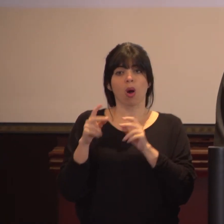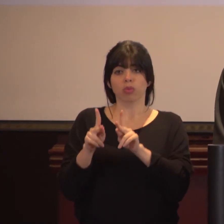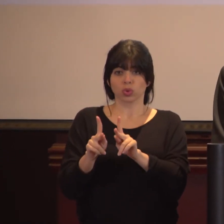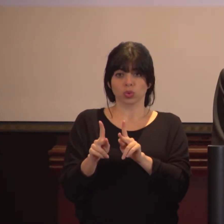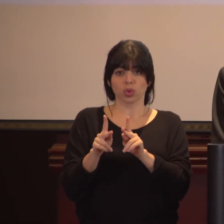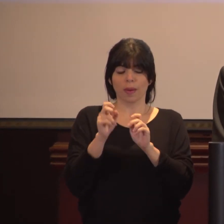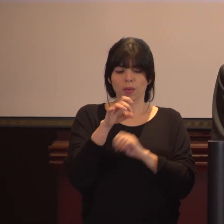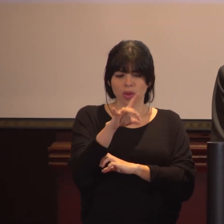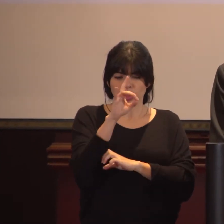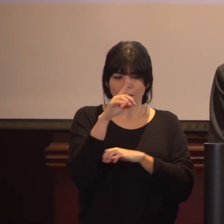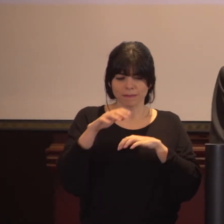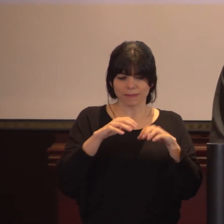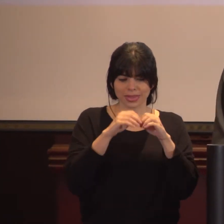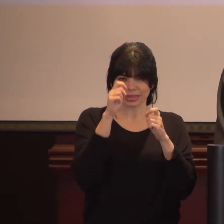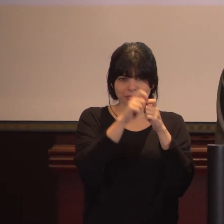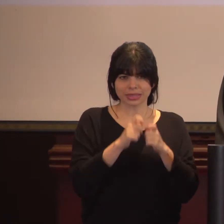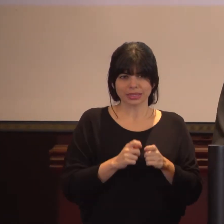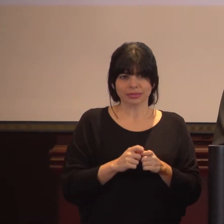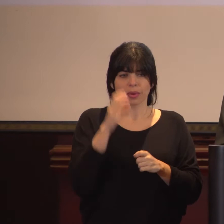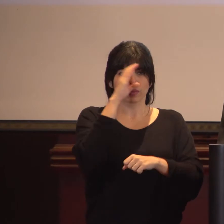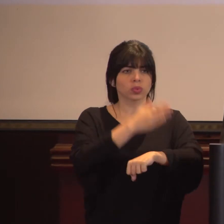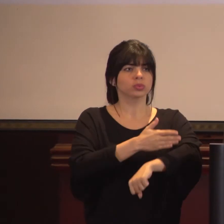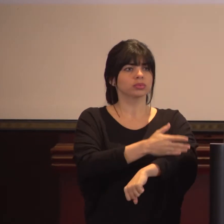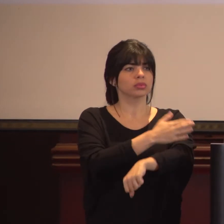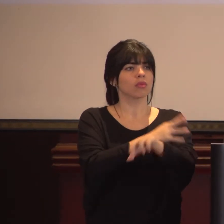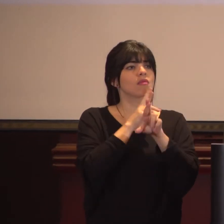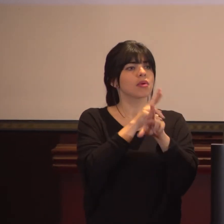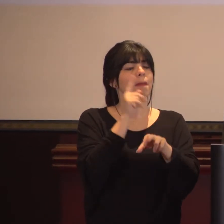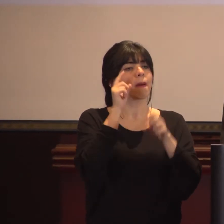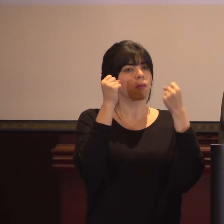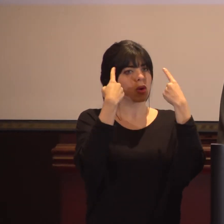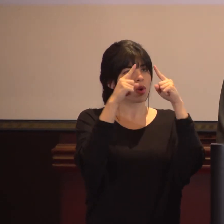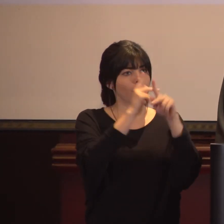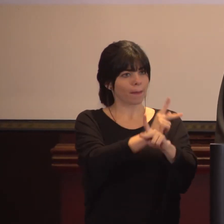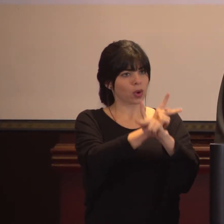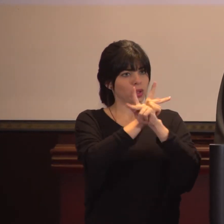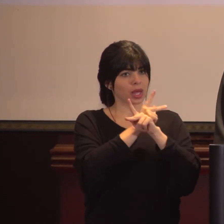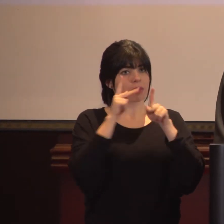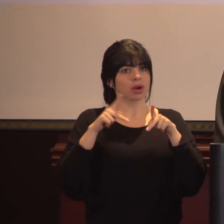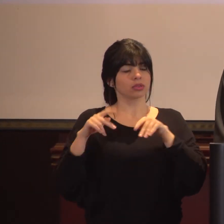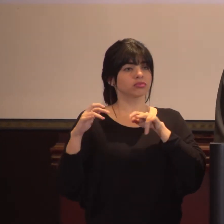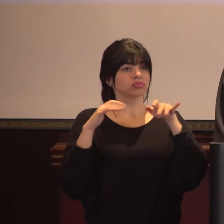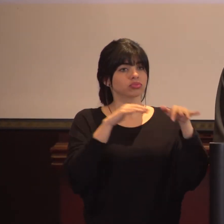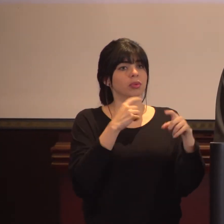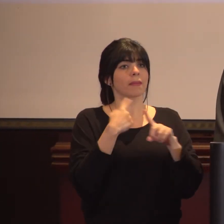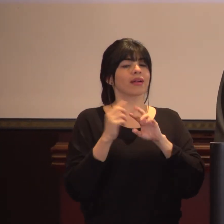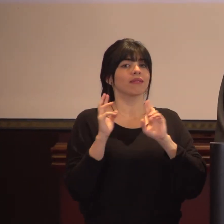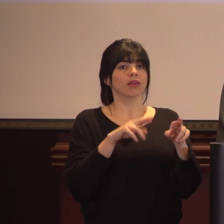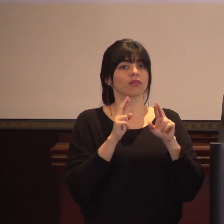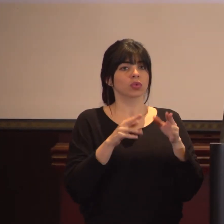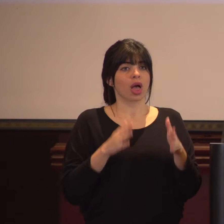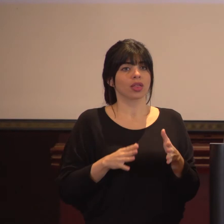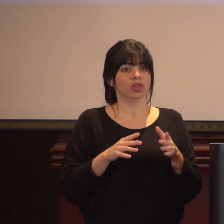y divisar acciones concretas para mejorar las respuestas de protección de los desplazados y refugiados